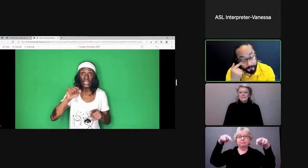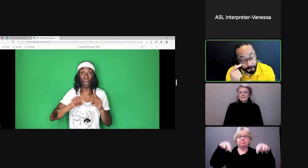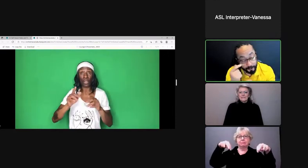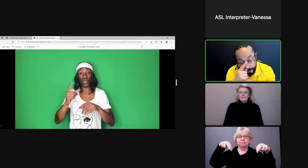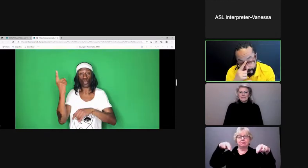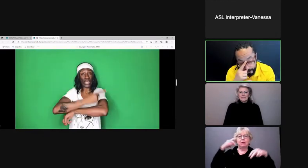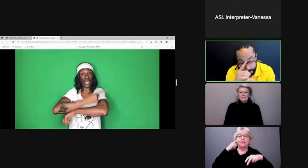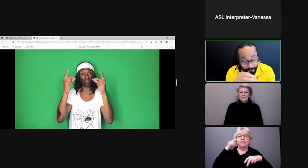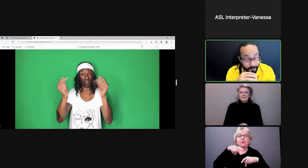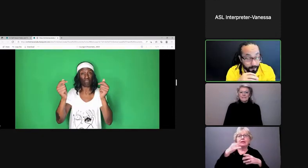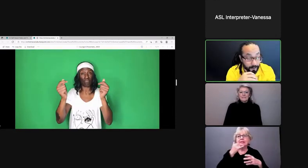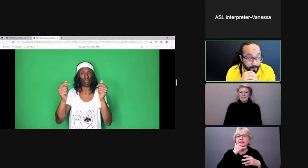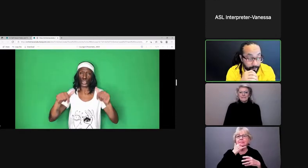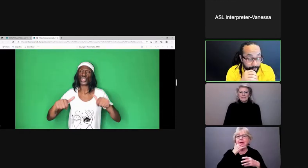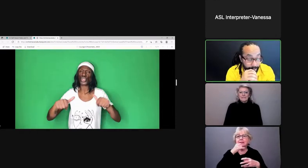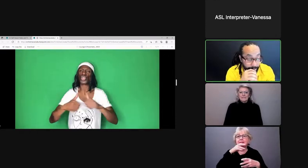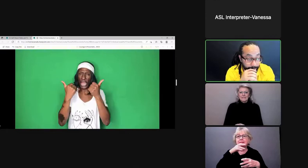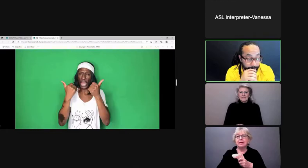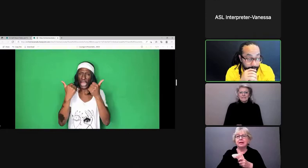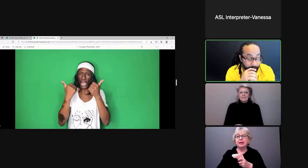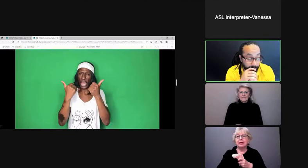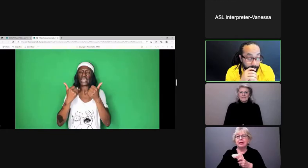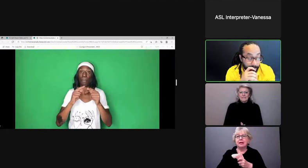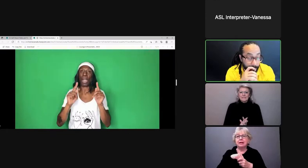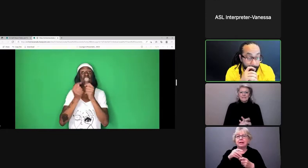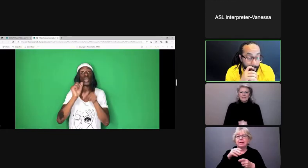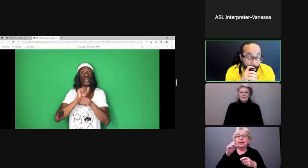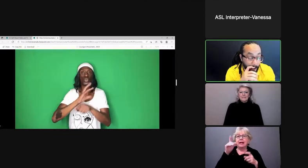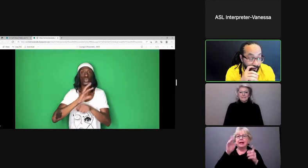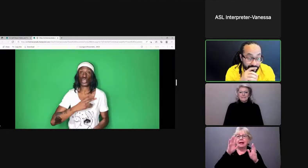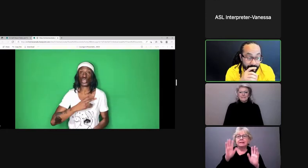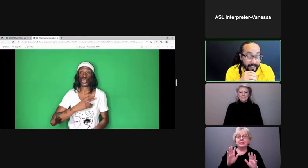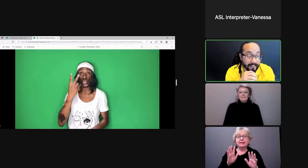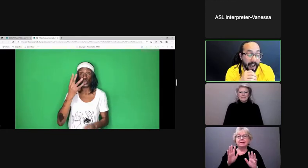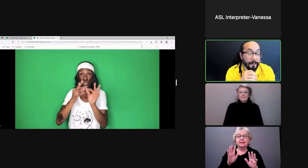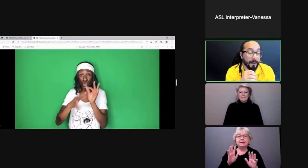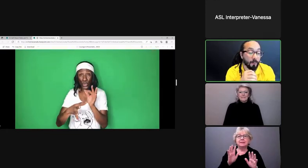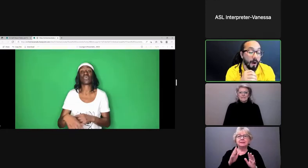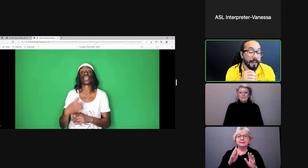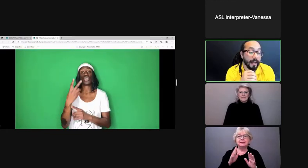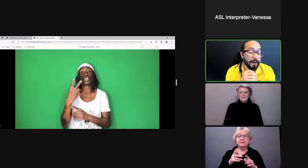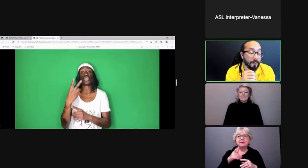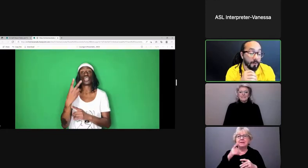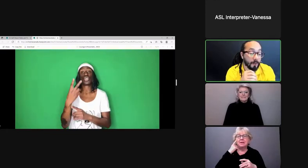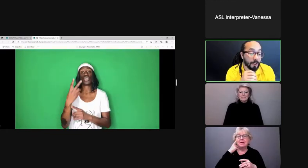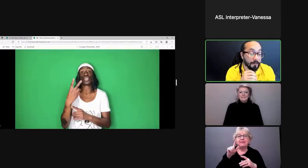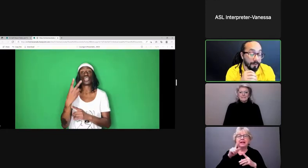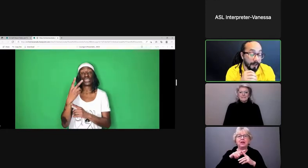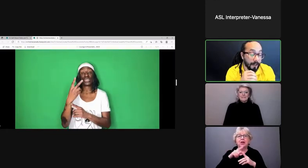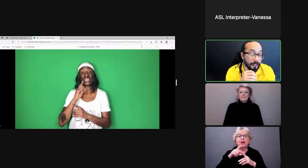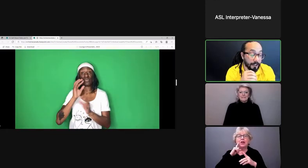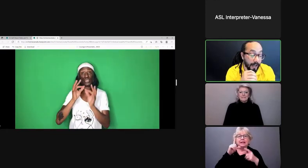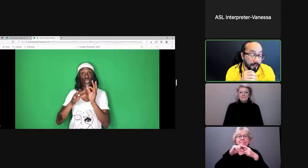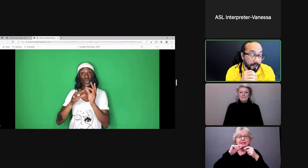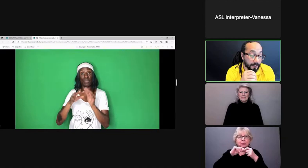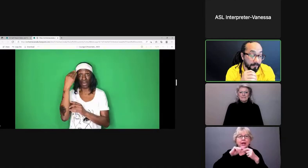voir ce qui se passait sur la scène. Il y avait un scénario, il y avait de la